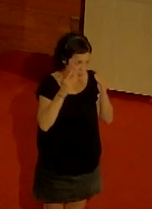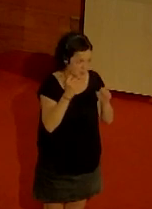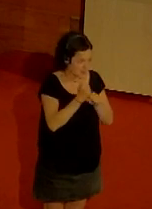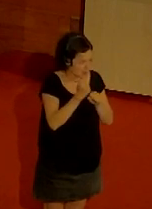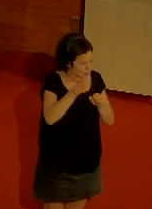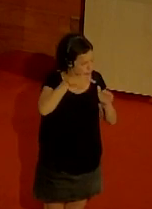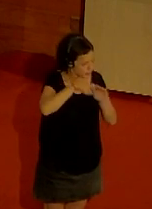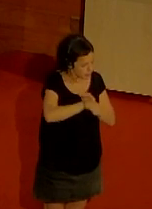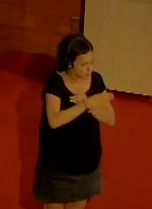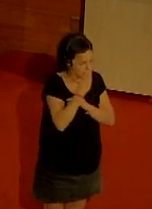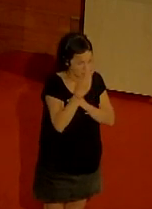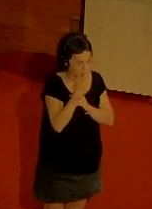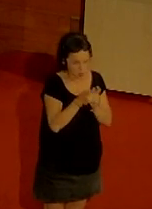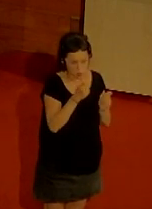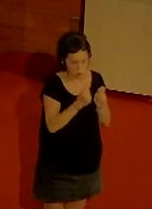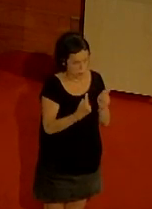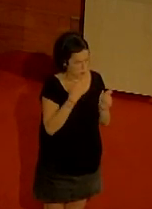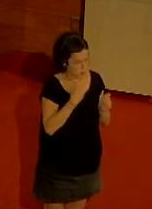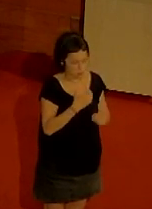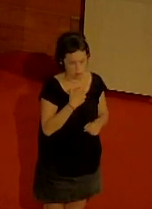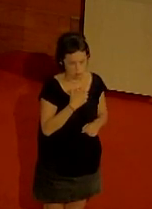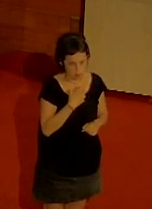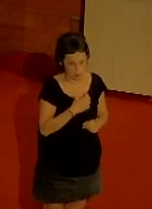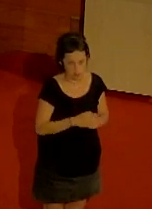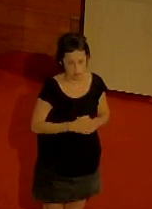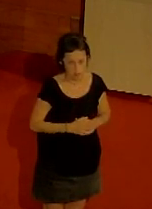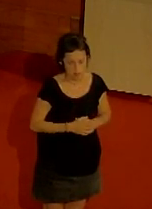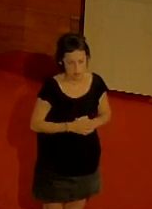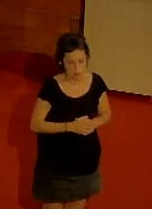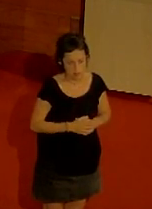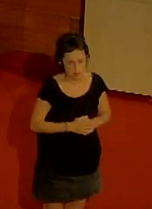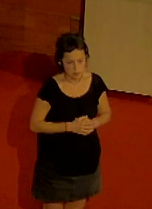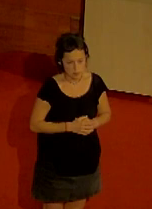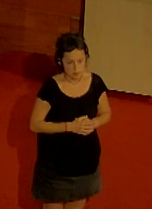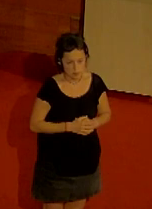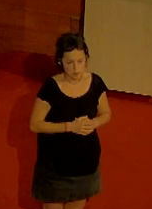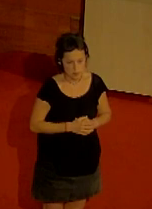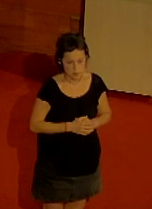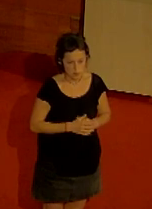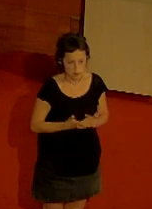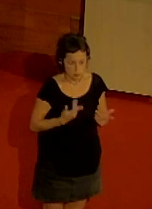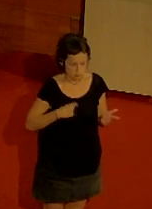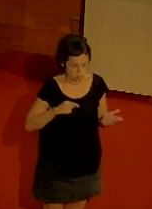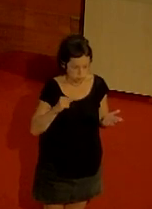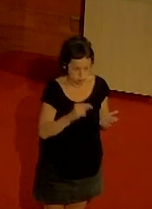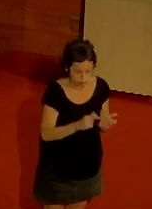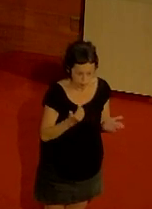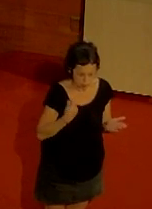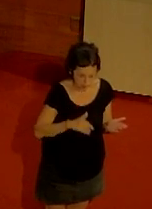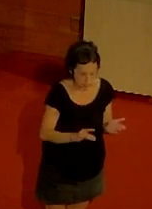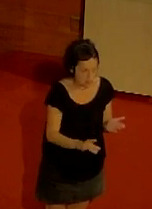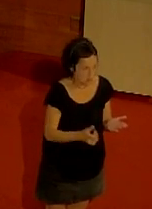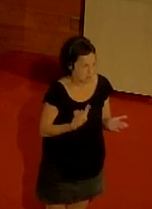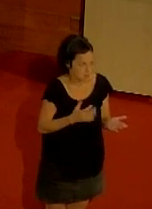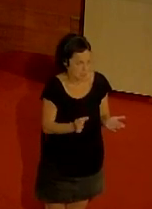interesante y que el periodismo no debe perderlo, ¿no? Que la primera, lo más inmediato, sí, yo he estado, como decía antes, en una agencia de noticias,